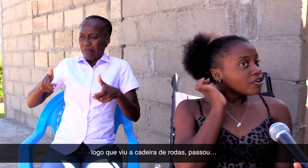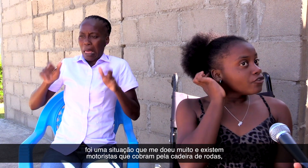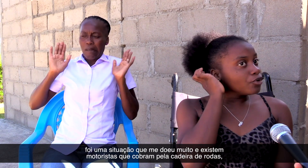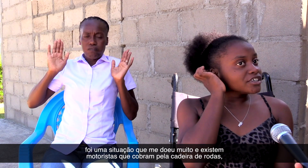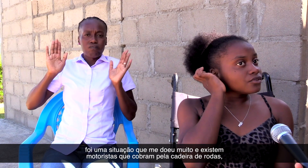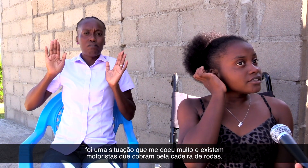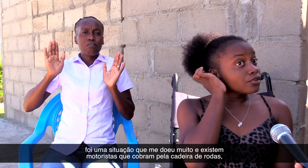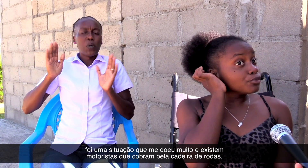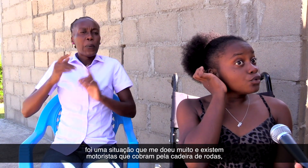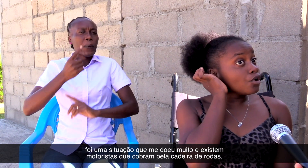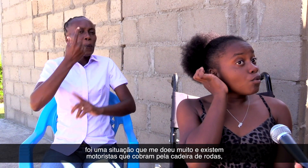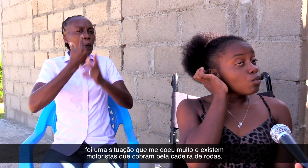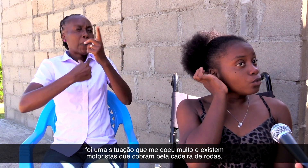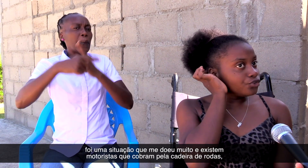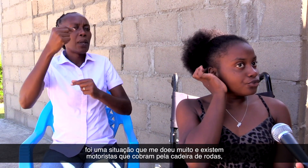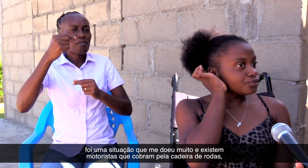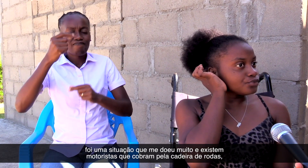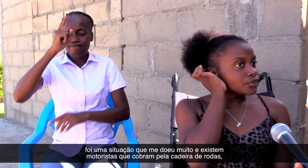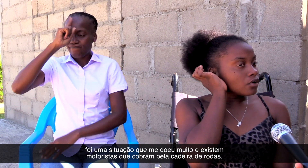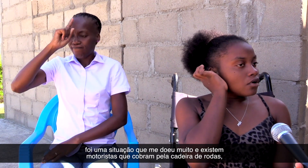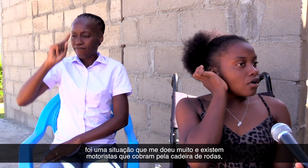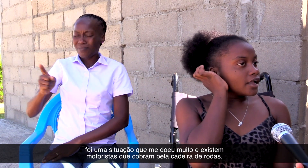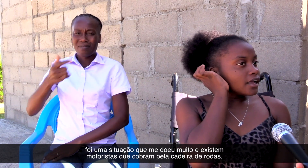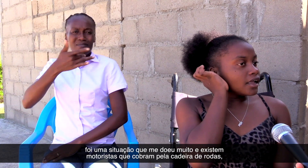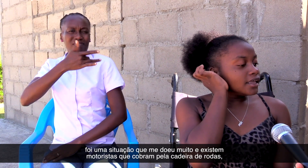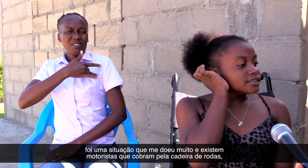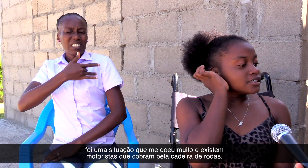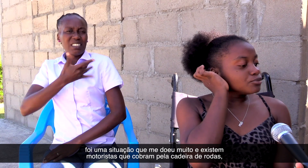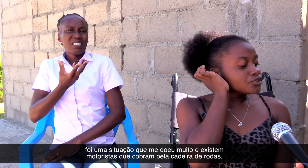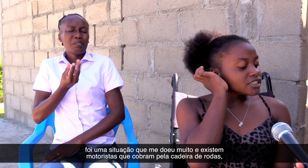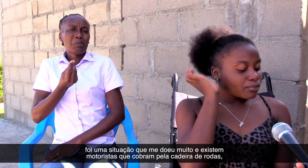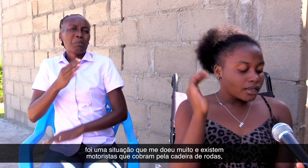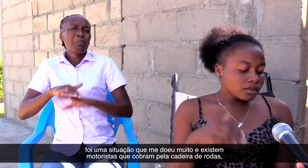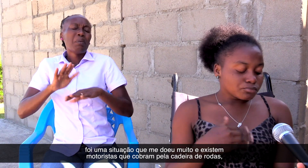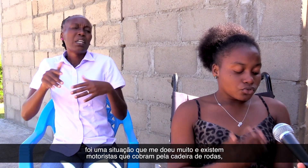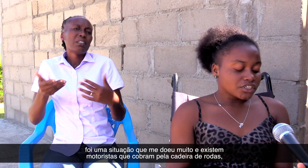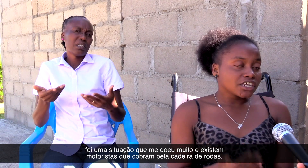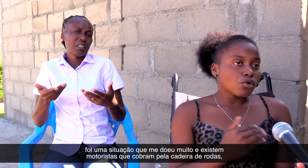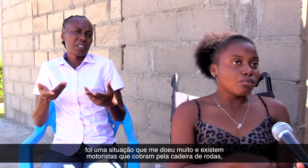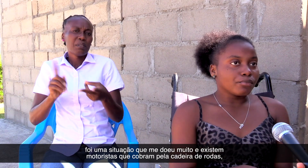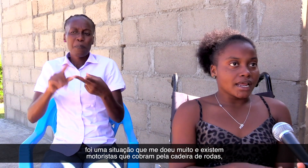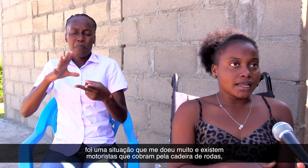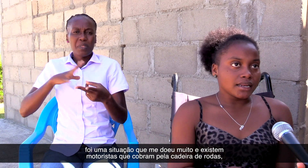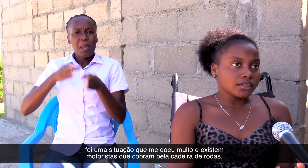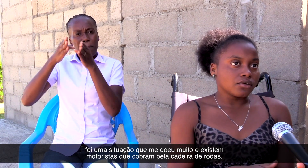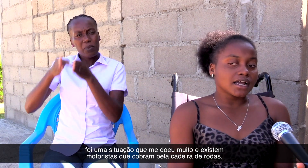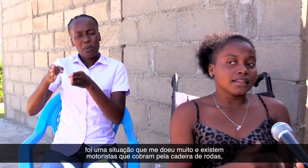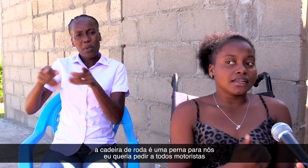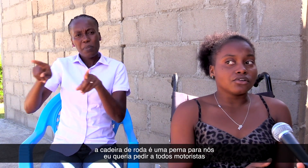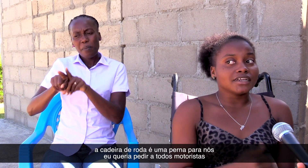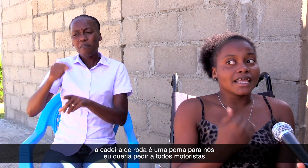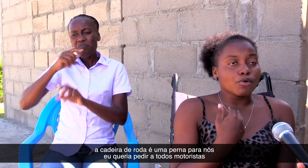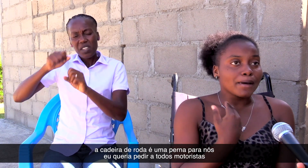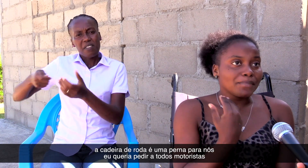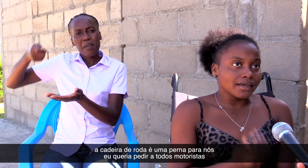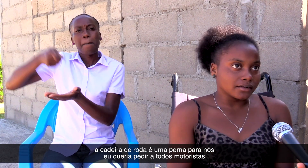Isso foi uma situação que me doeu muito. Olha, e existem pessoas também, motoristas, que cobram pela cadeira de roda. A cadeira